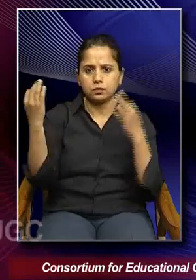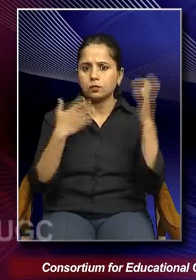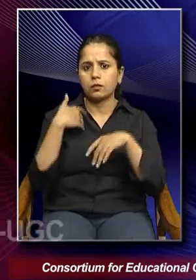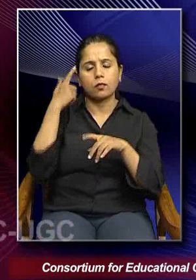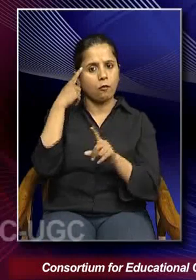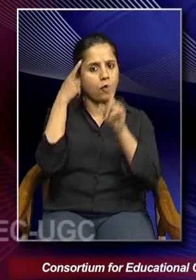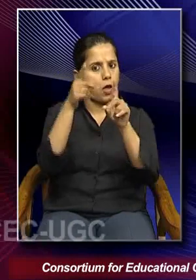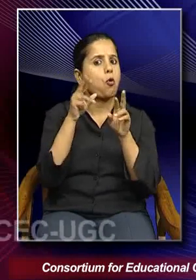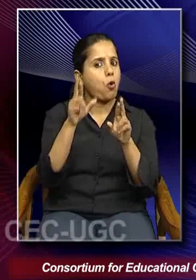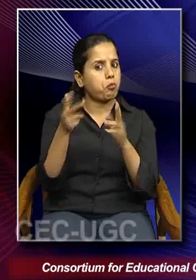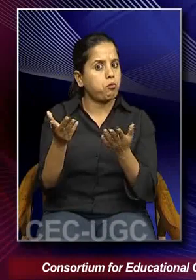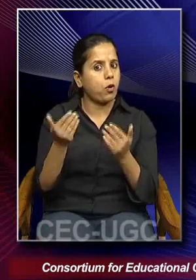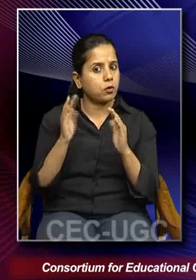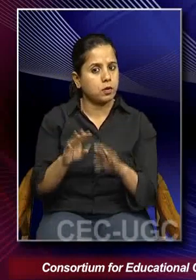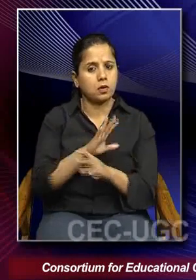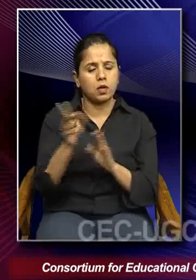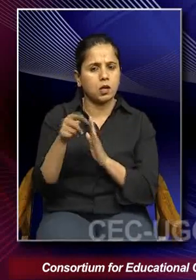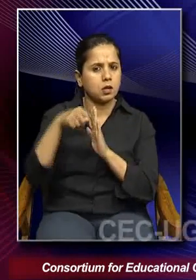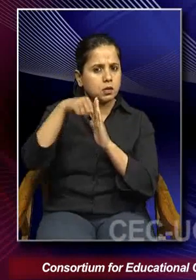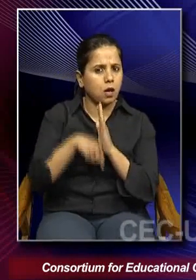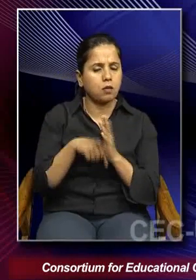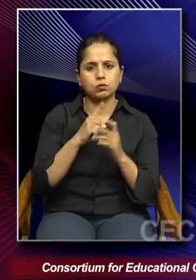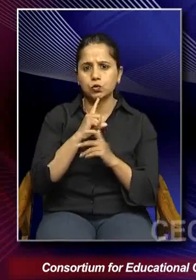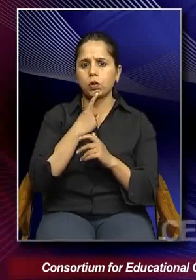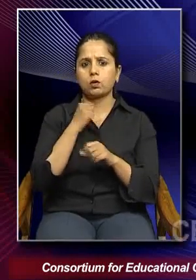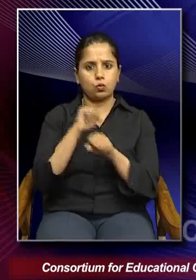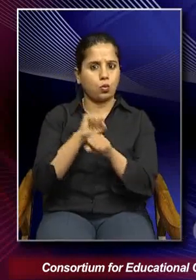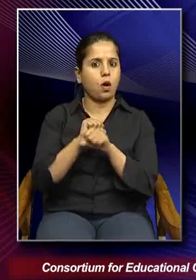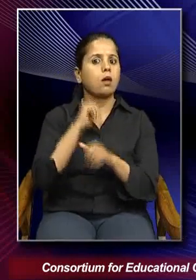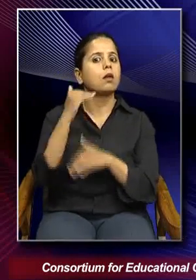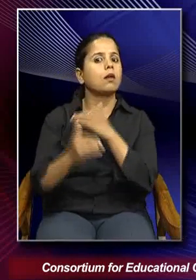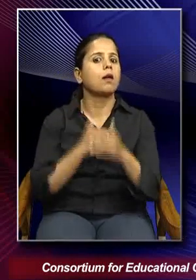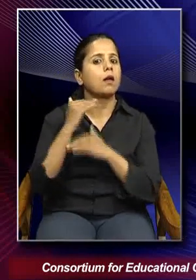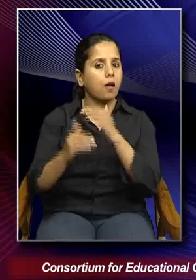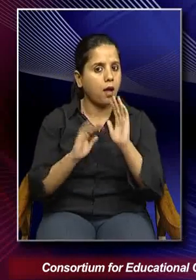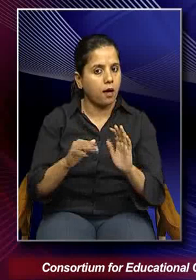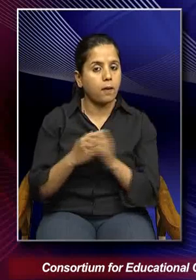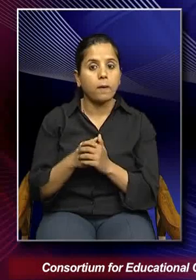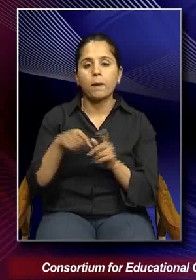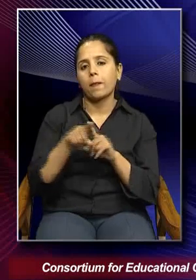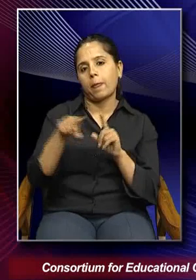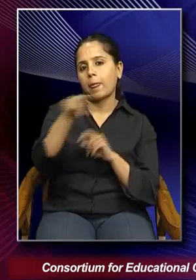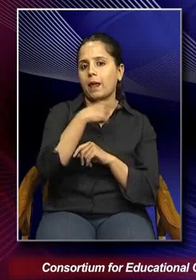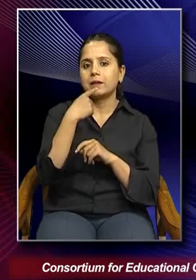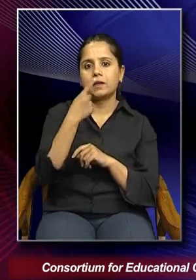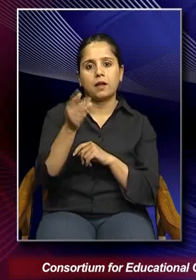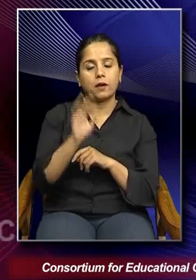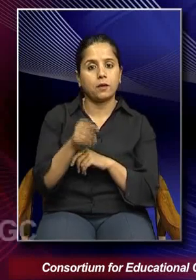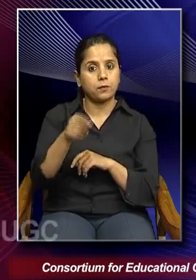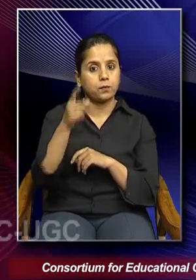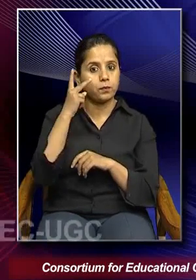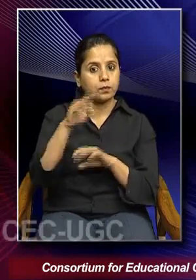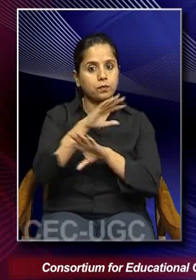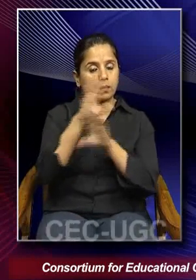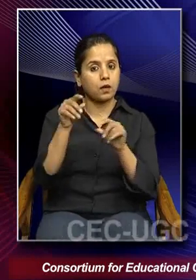पर बड़ी गंभीरता के साथ कार्य किया इसलिए वह कहते हैं की इन प्रति